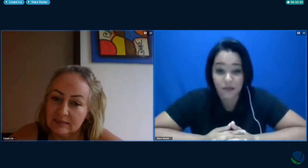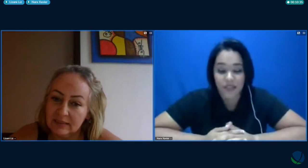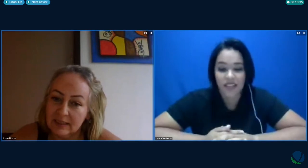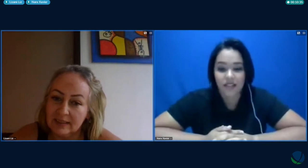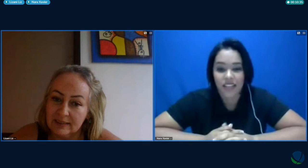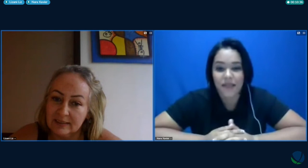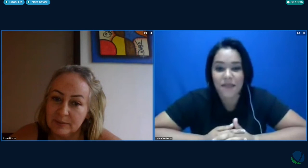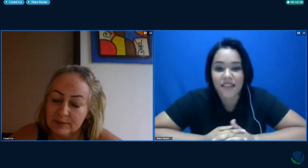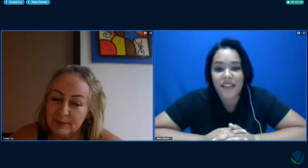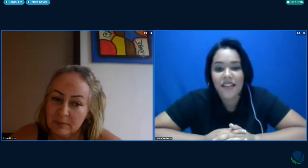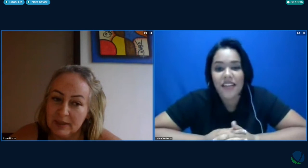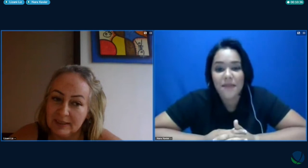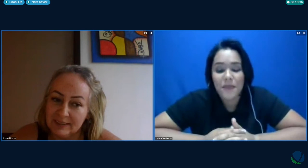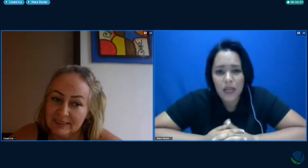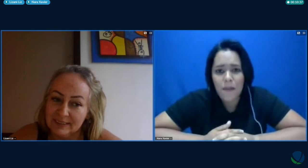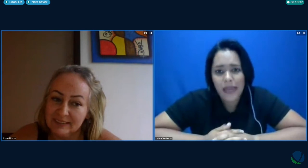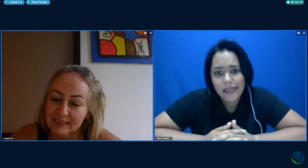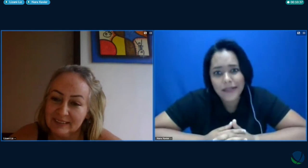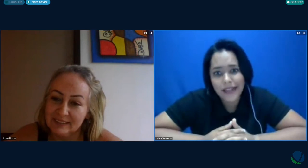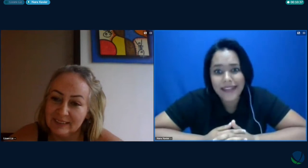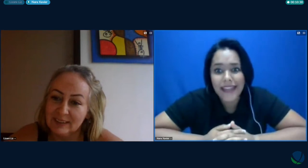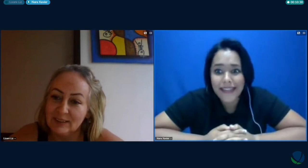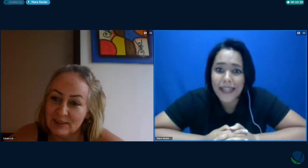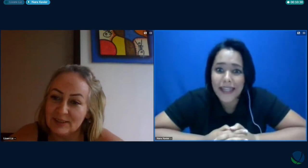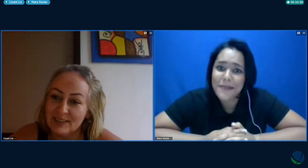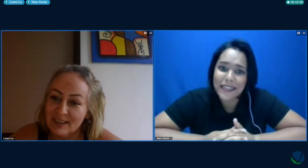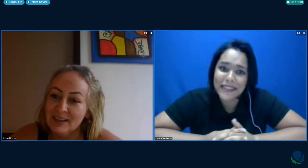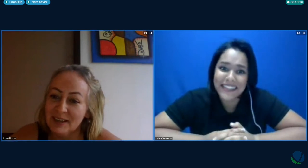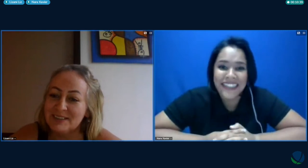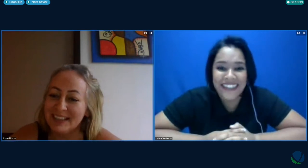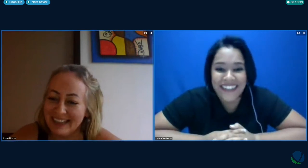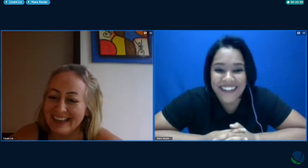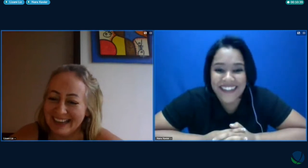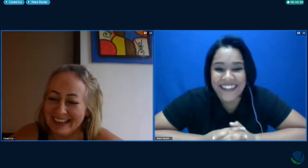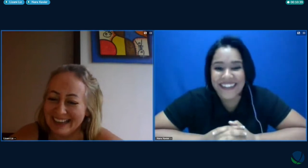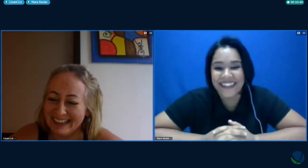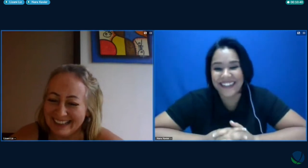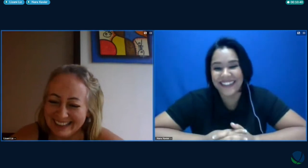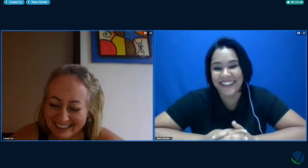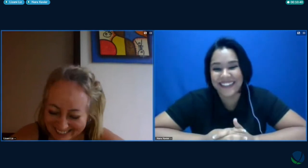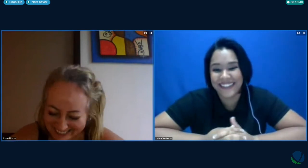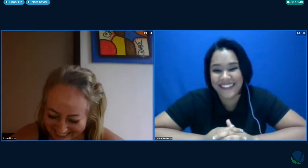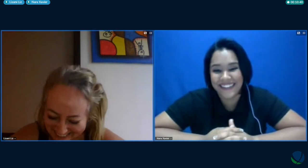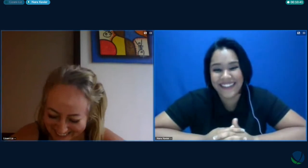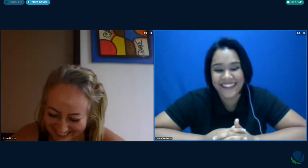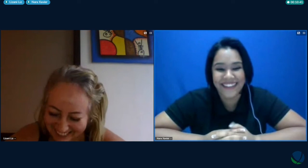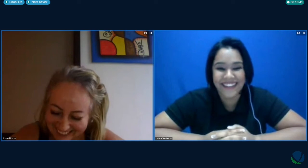semi-presencial. Porque pelo menos, né, ter essa lembrança.